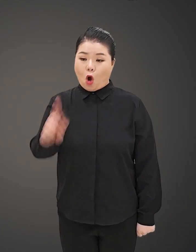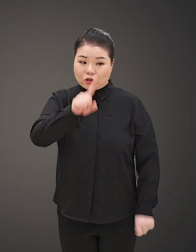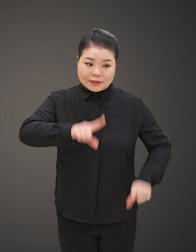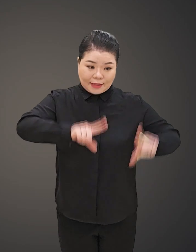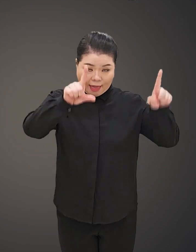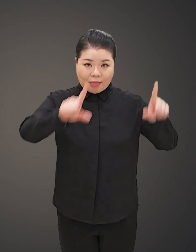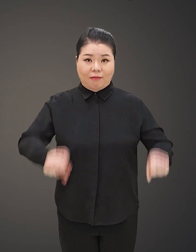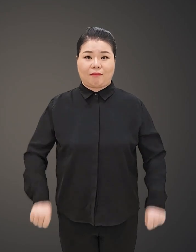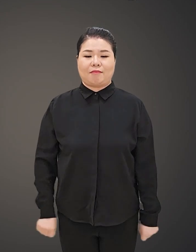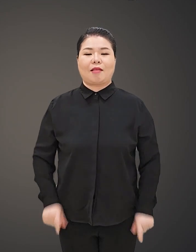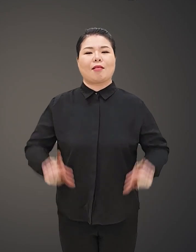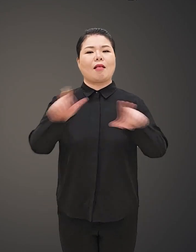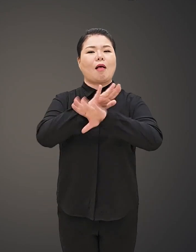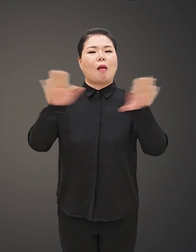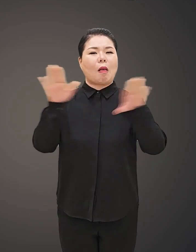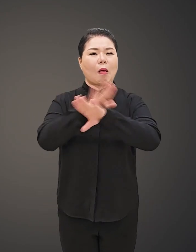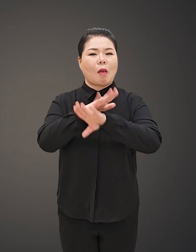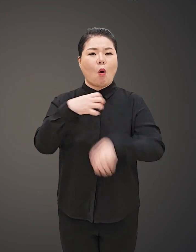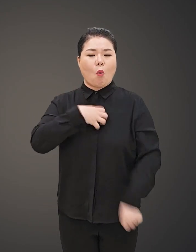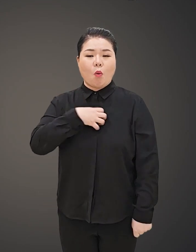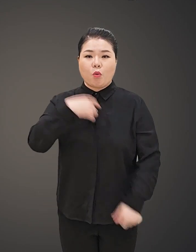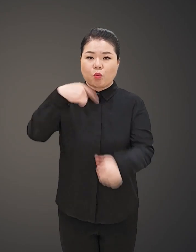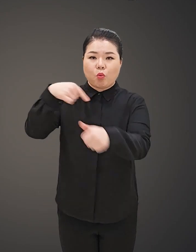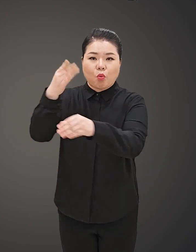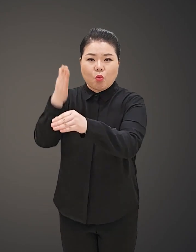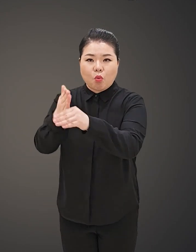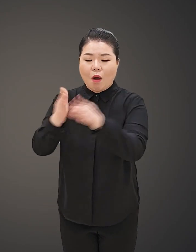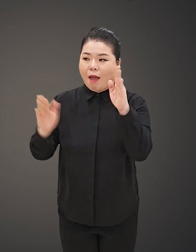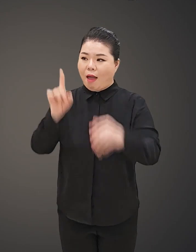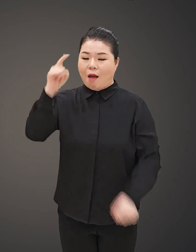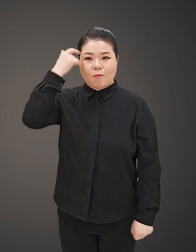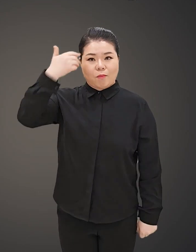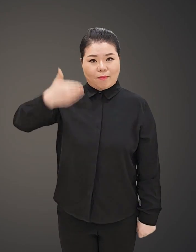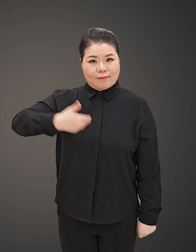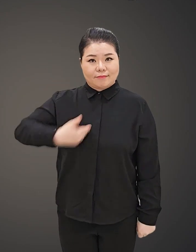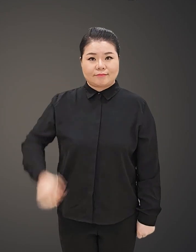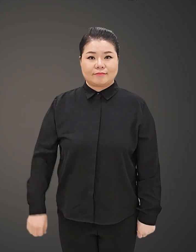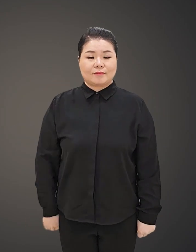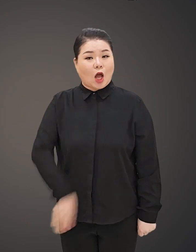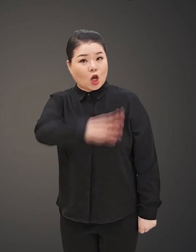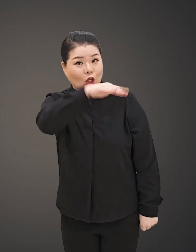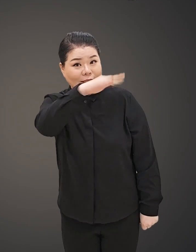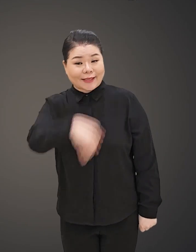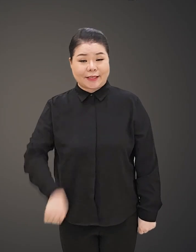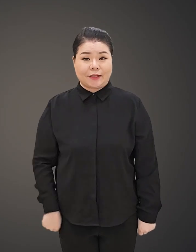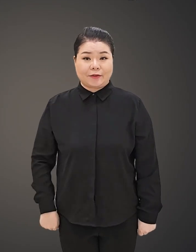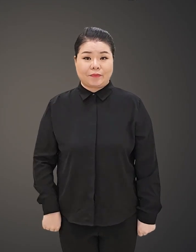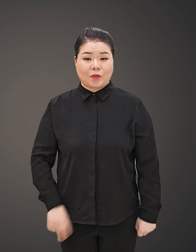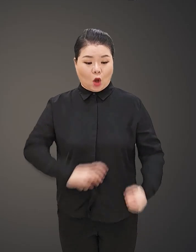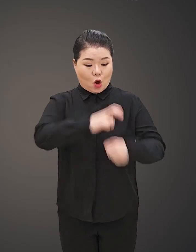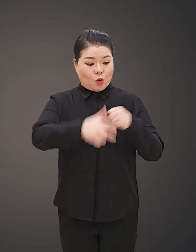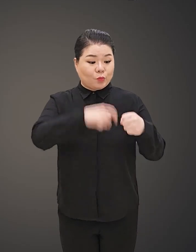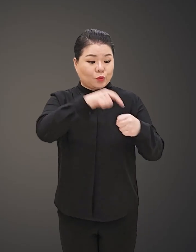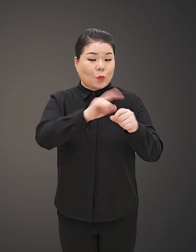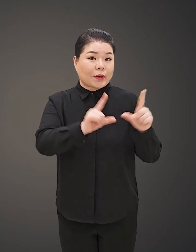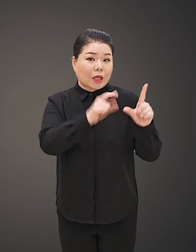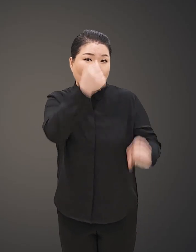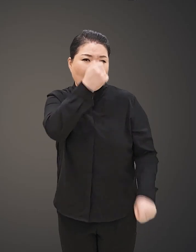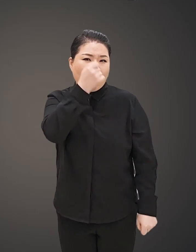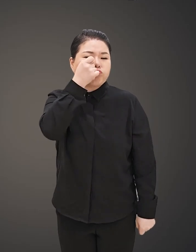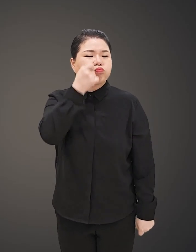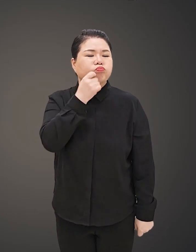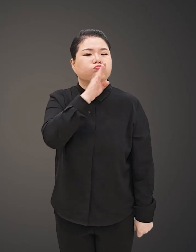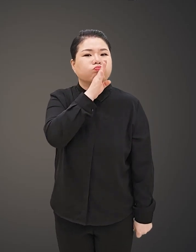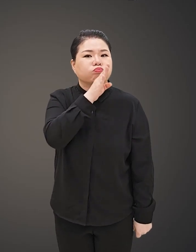어느 날 기후 위기 수업 중에 한 학생이 질문했습니다. 선생님, 북극곰이